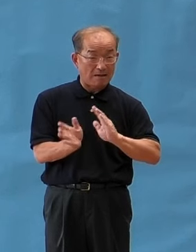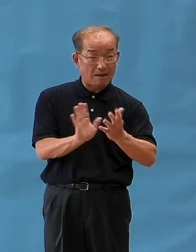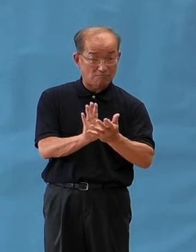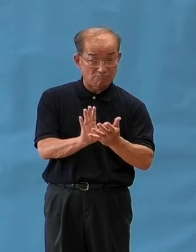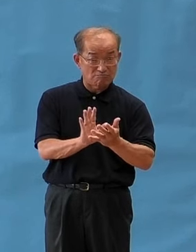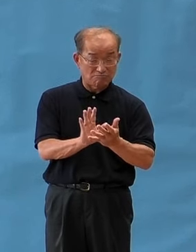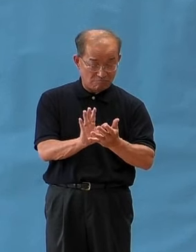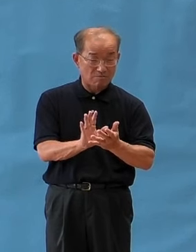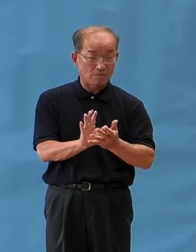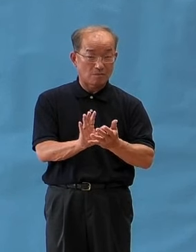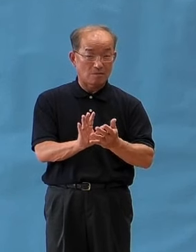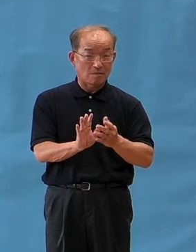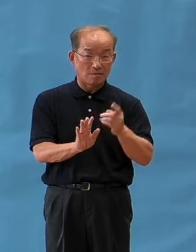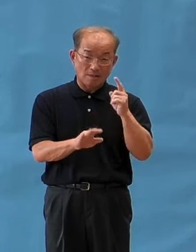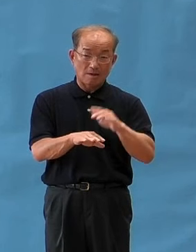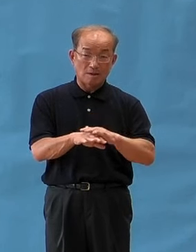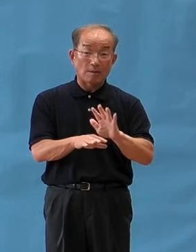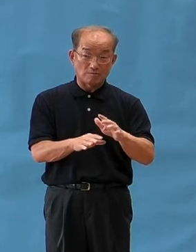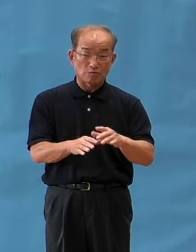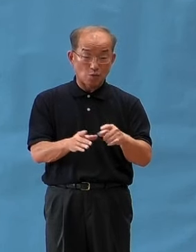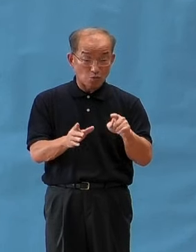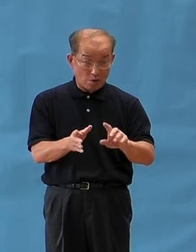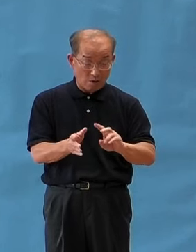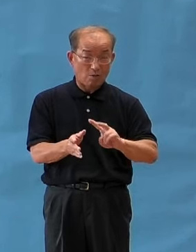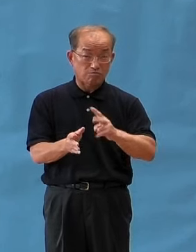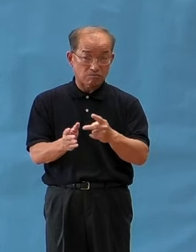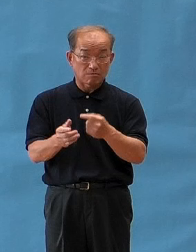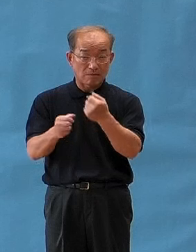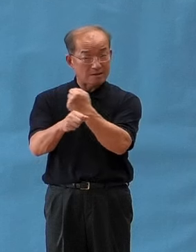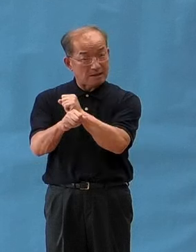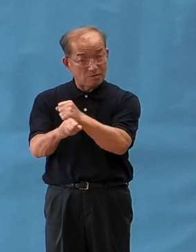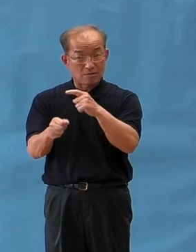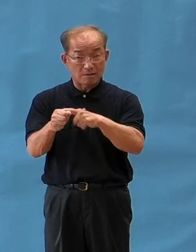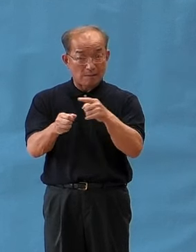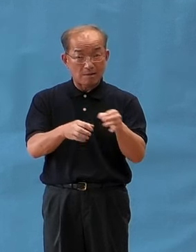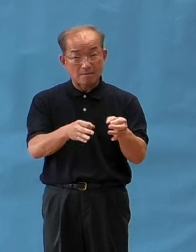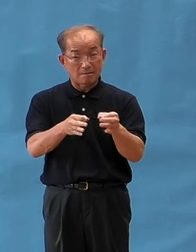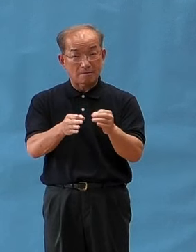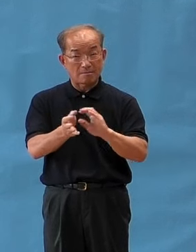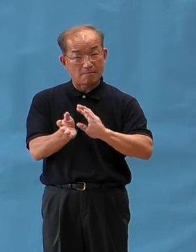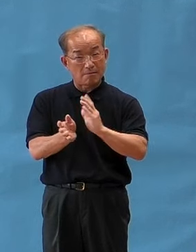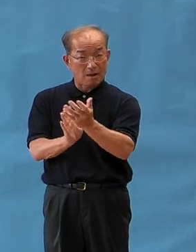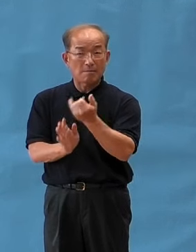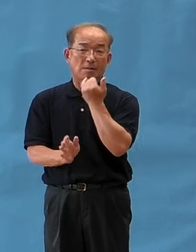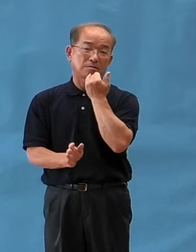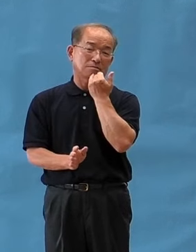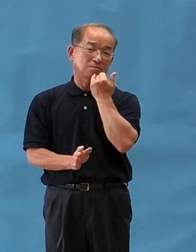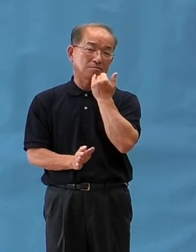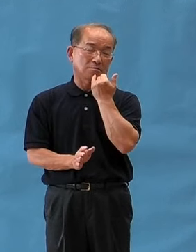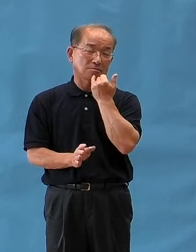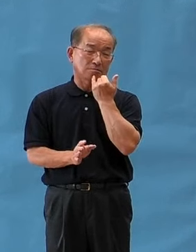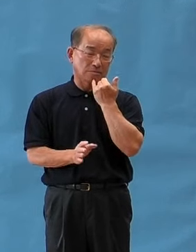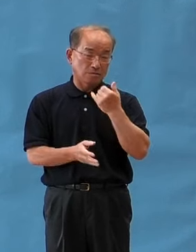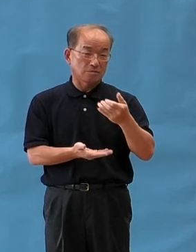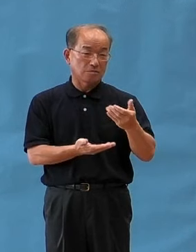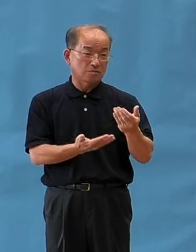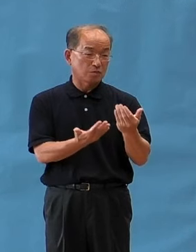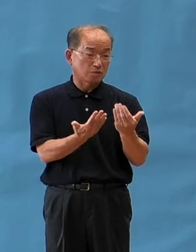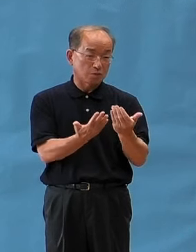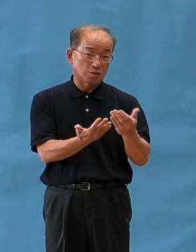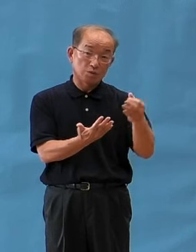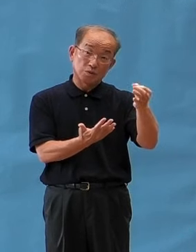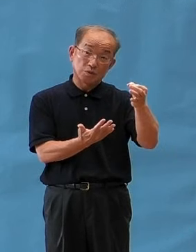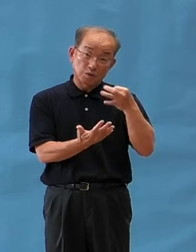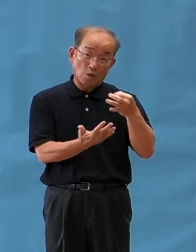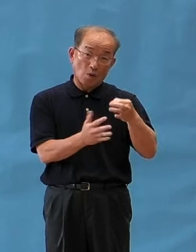ょう。なんでその、授業料上げるとかっていう、その、国立大学で教育を受ける権